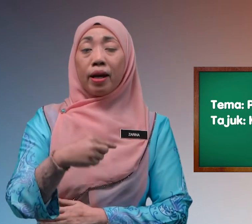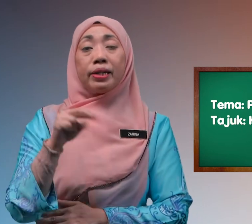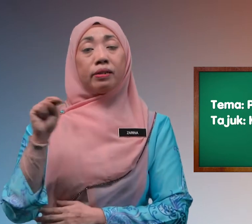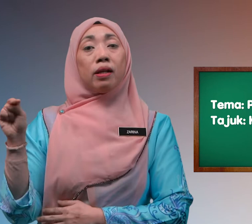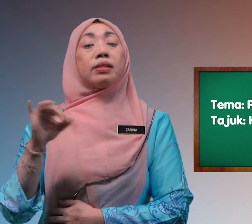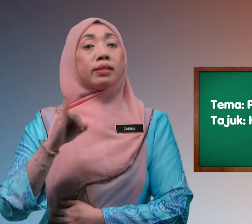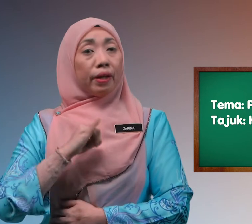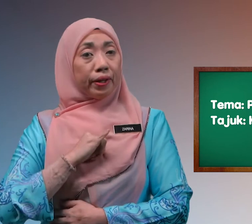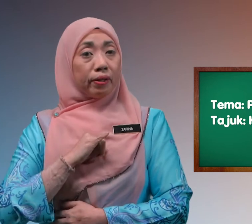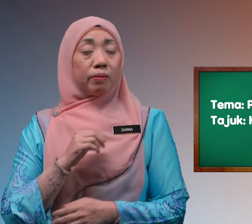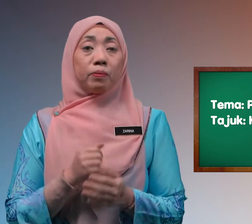kegemaran saya.